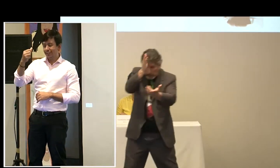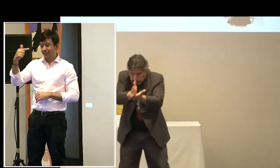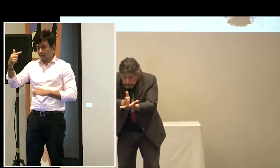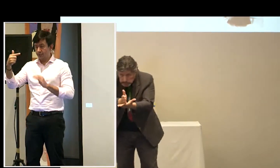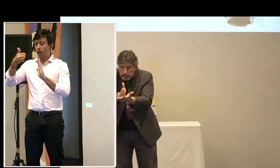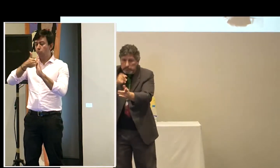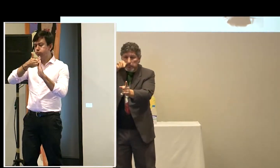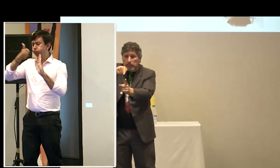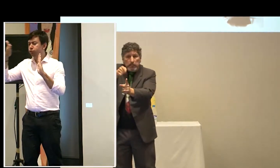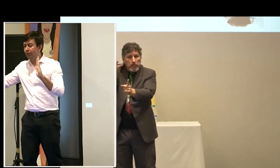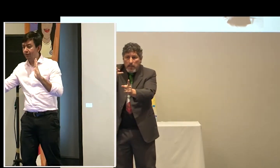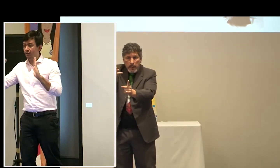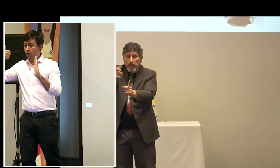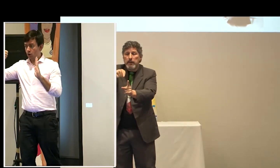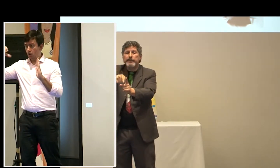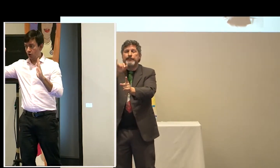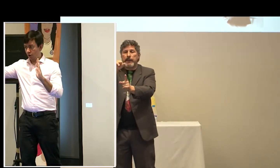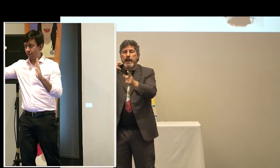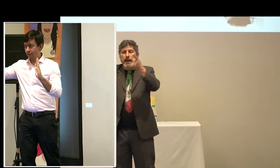Em